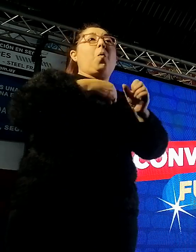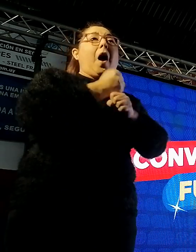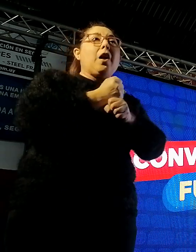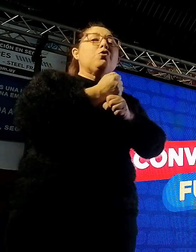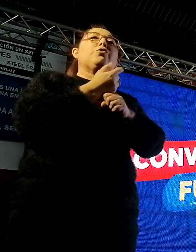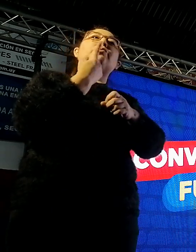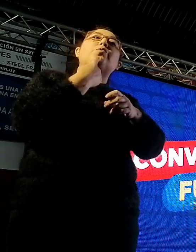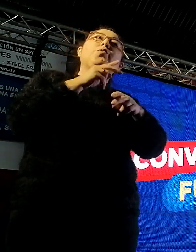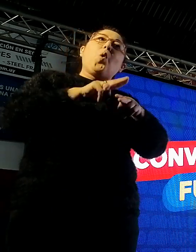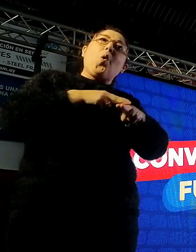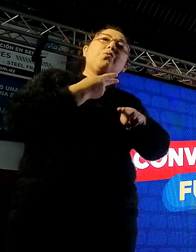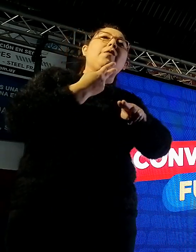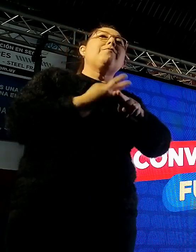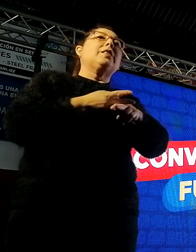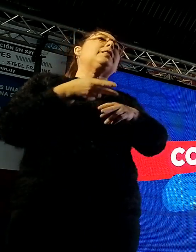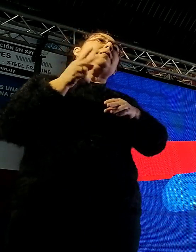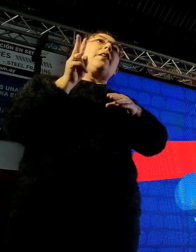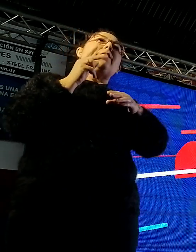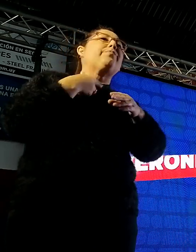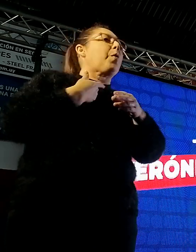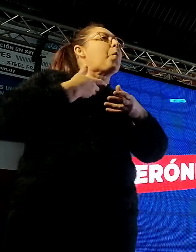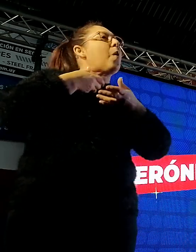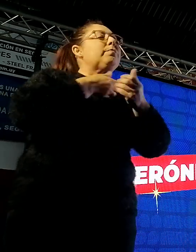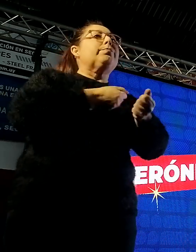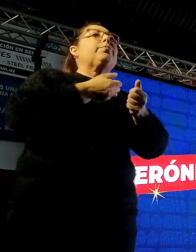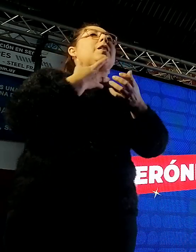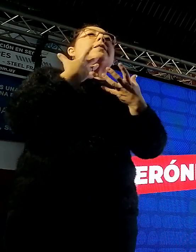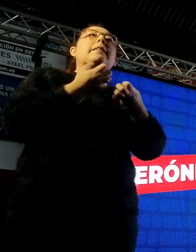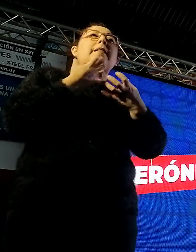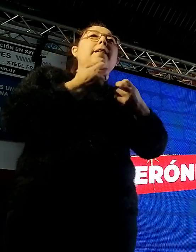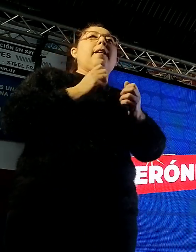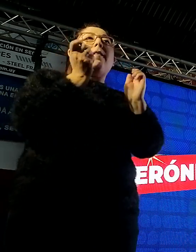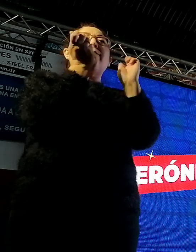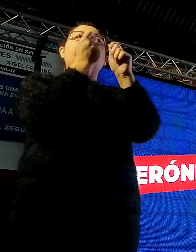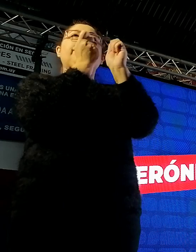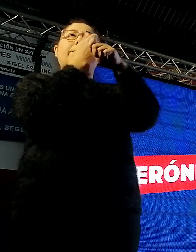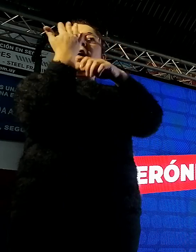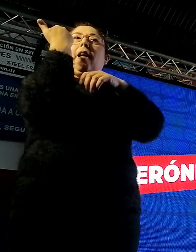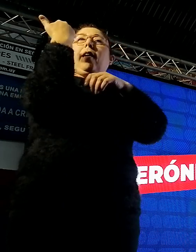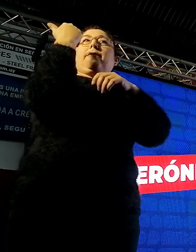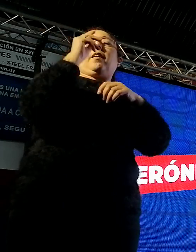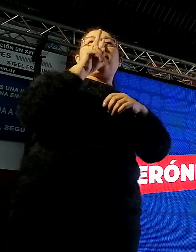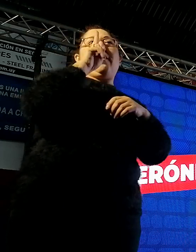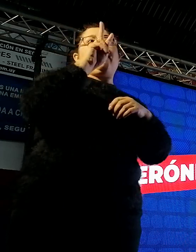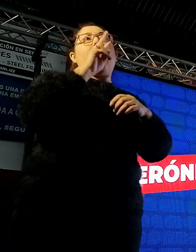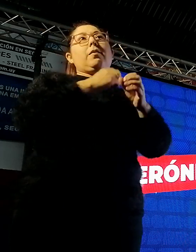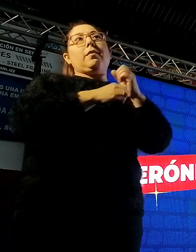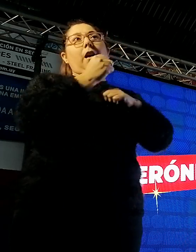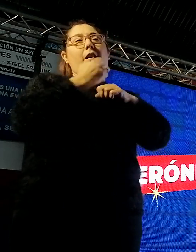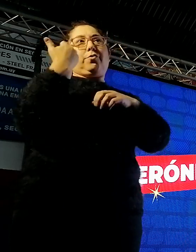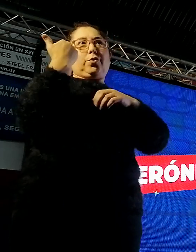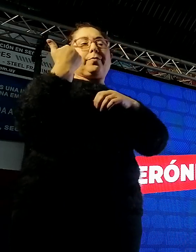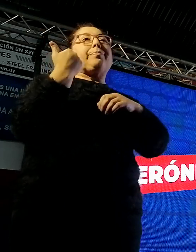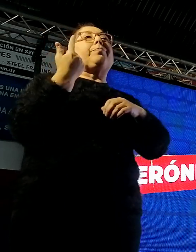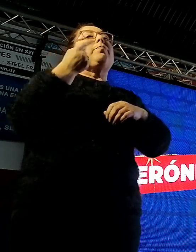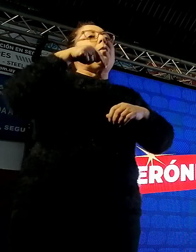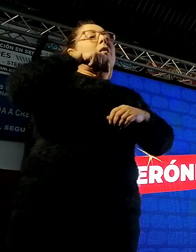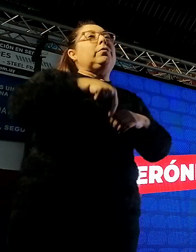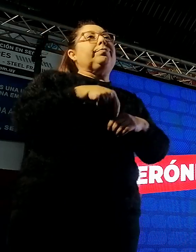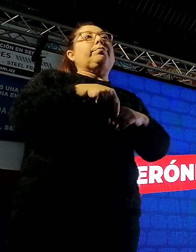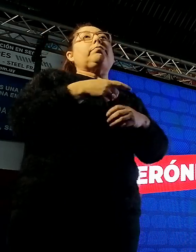desafío sigue siendo cómo ir más allá de las transformaciones que iniciamos hace casi 20 años Hoy